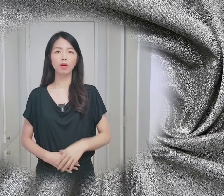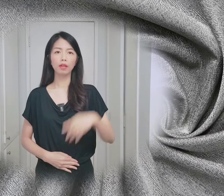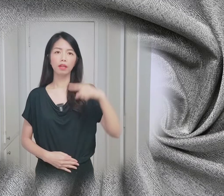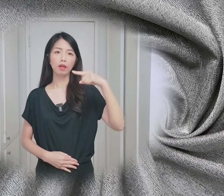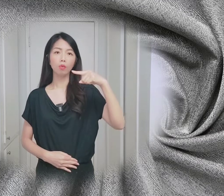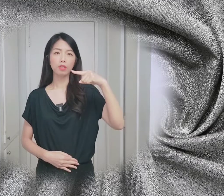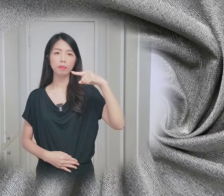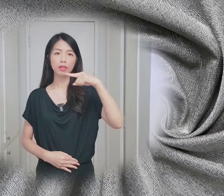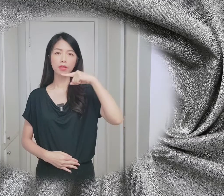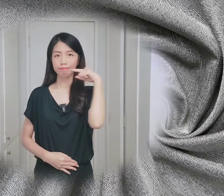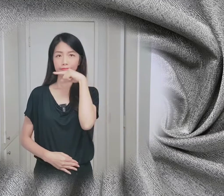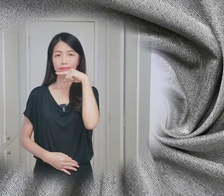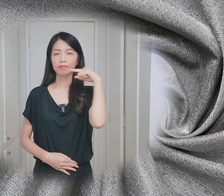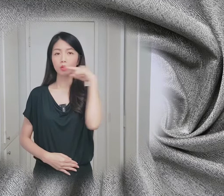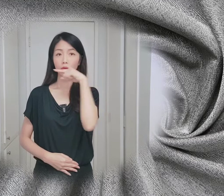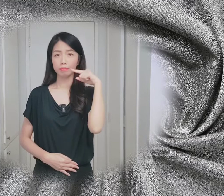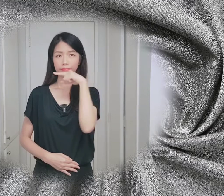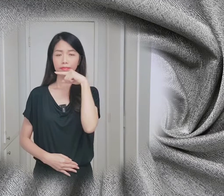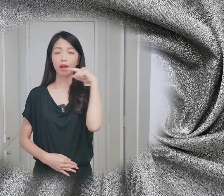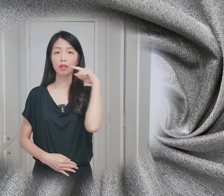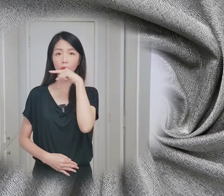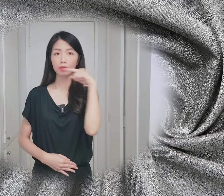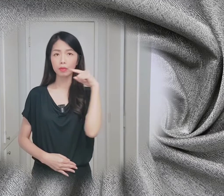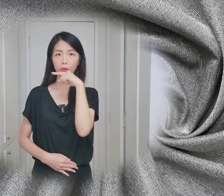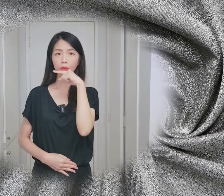소금 수어는 검지만 피셔서